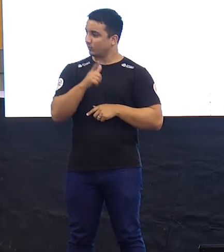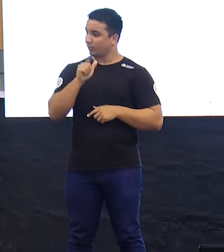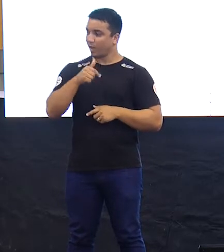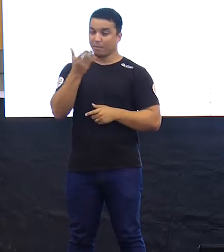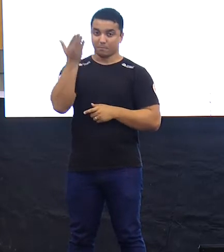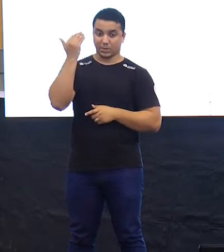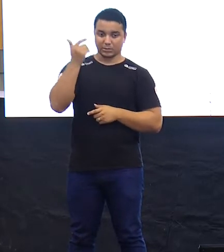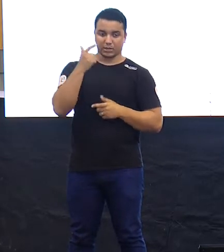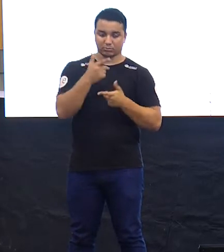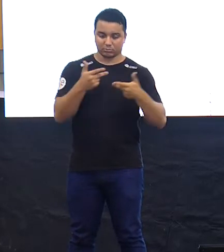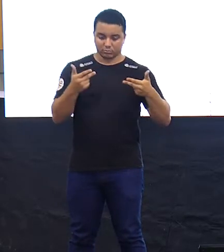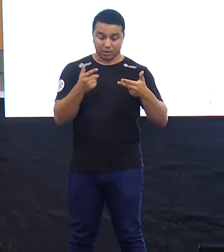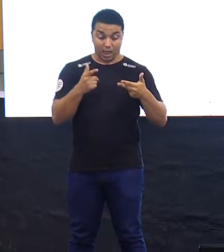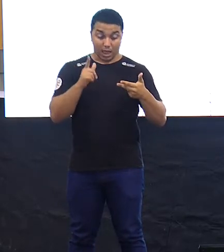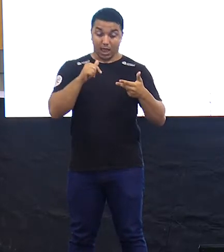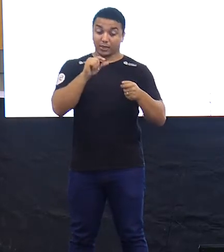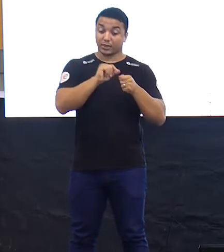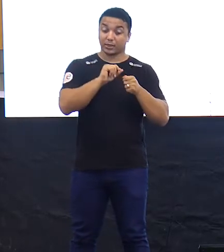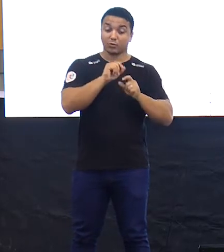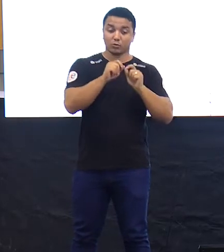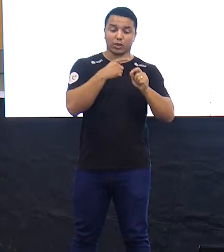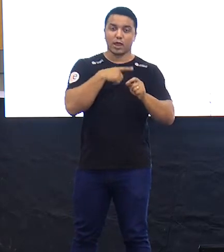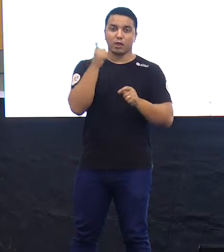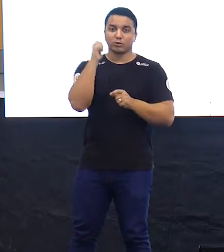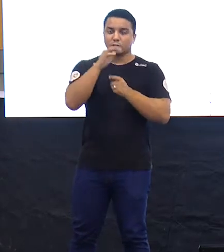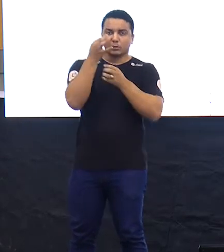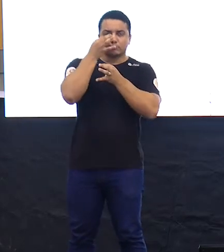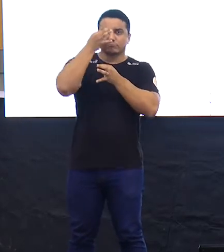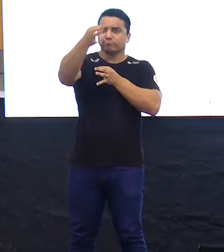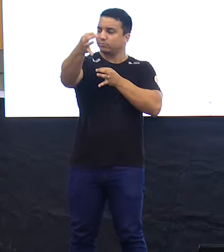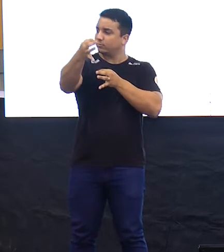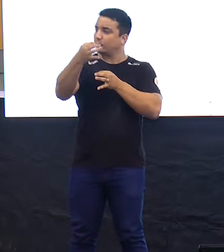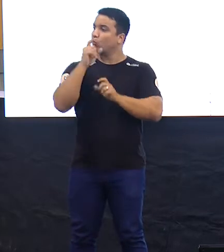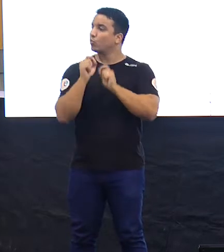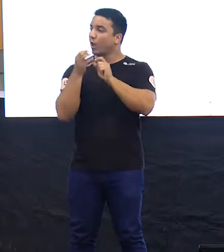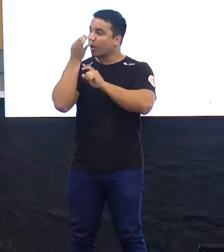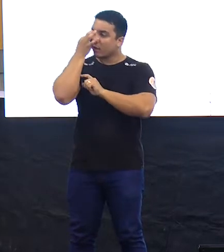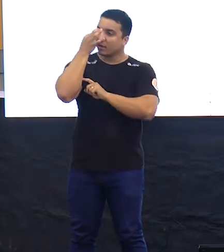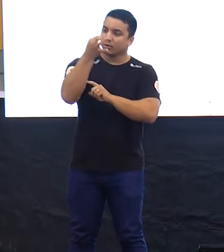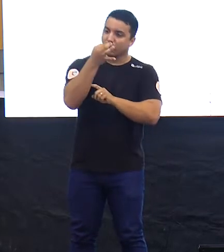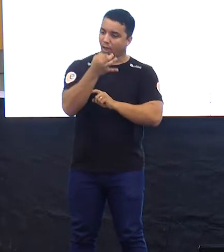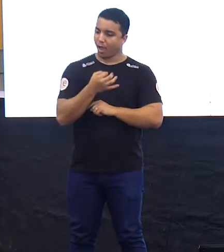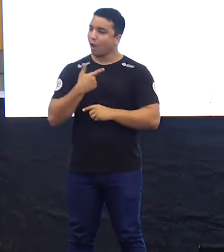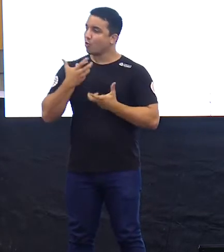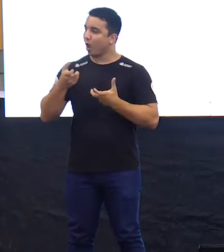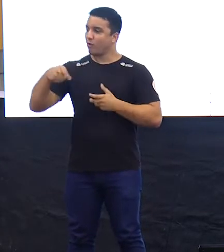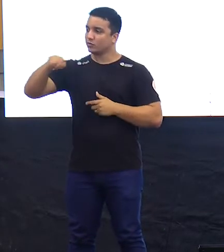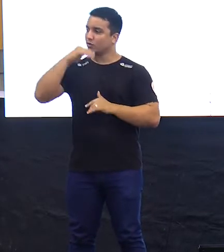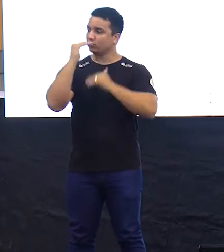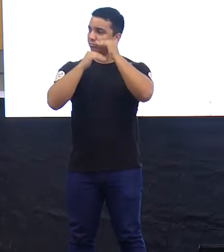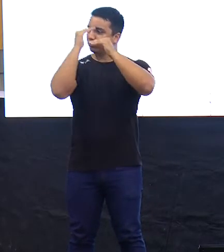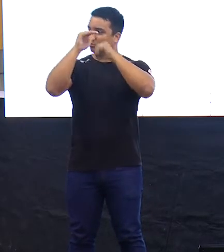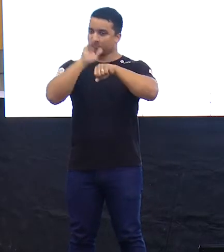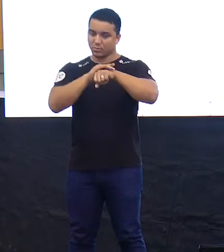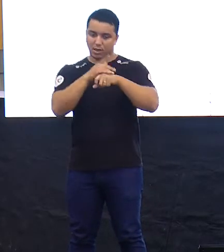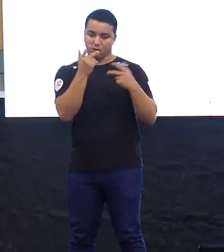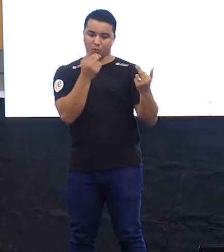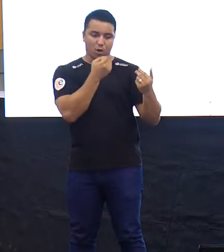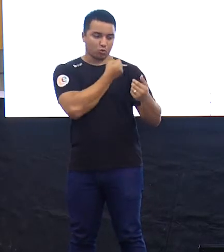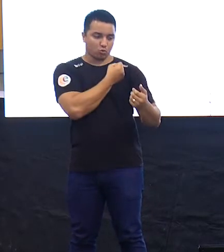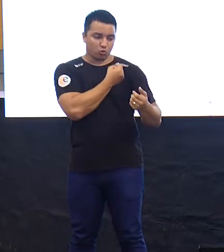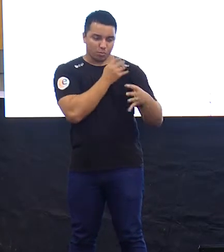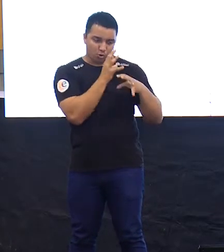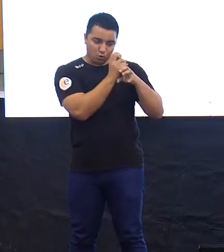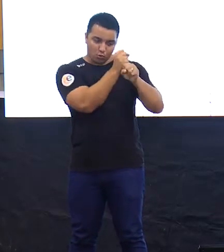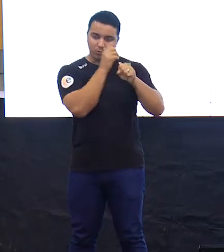alcance. E aí ele tinha uma visão lá na frente. E é essa visão além do alcance que eu quero desenvolver com vocês.